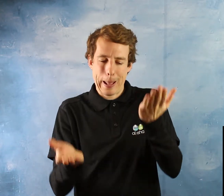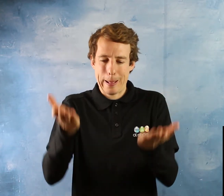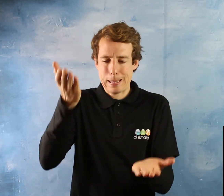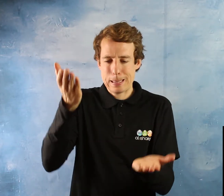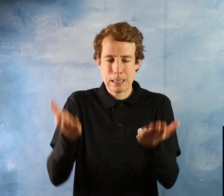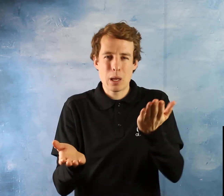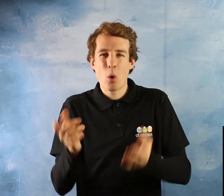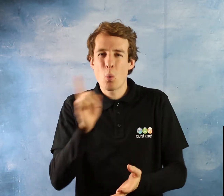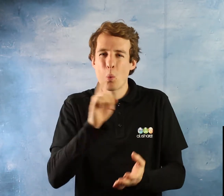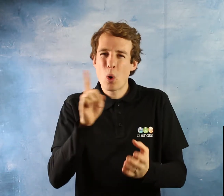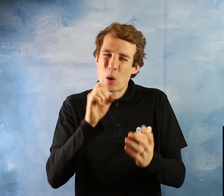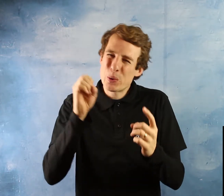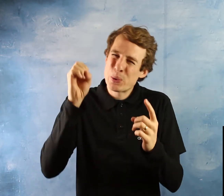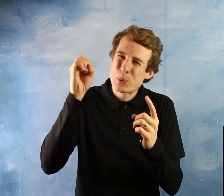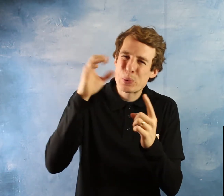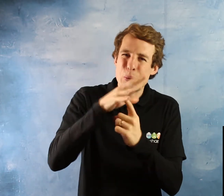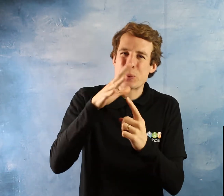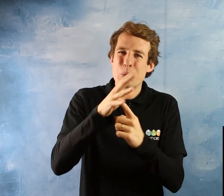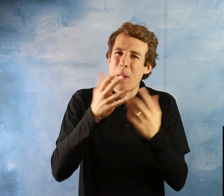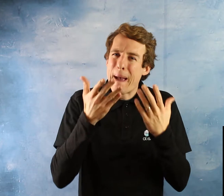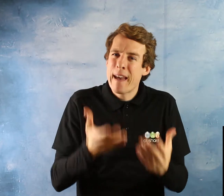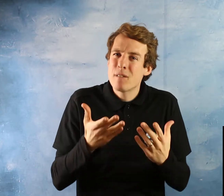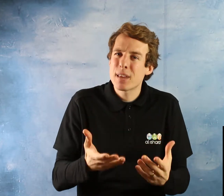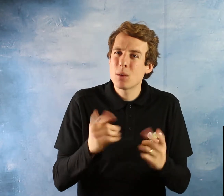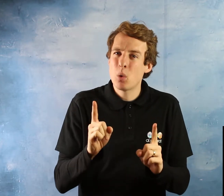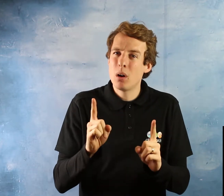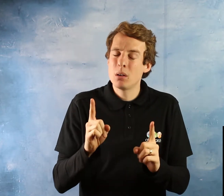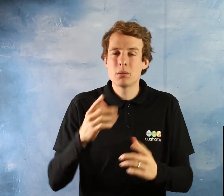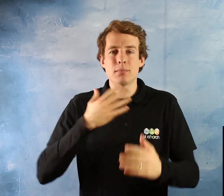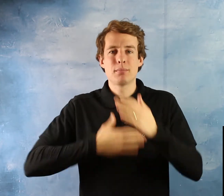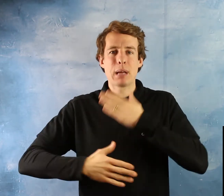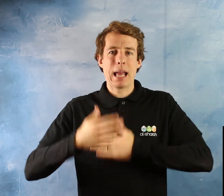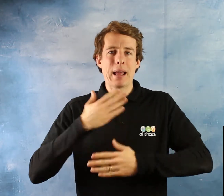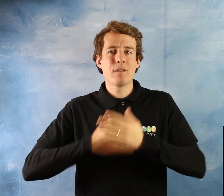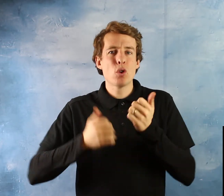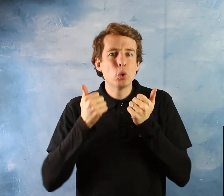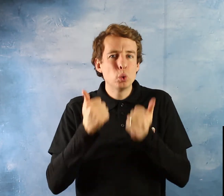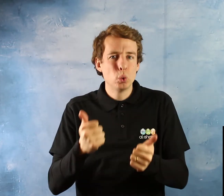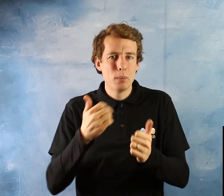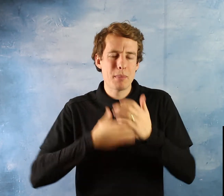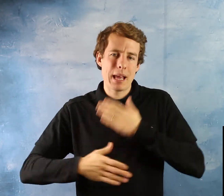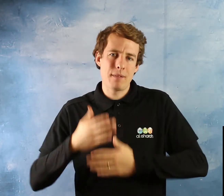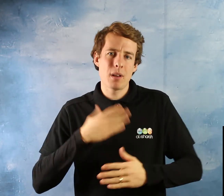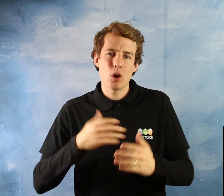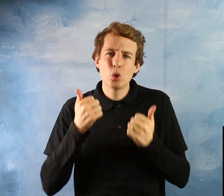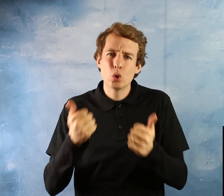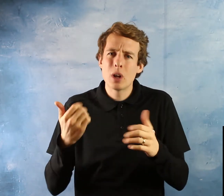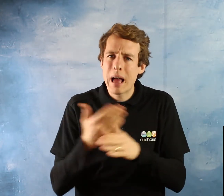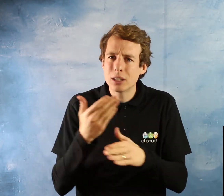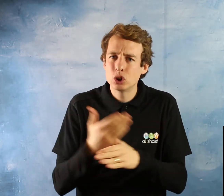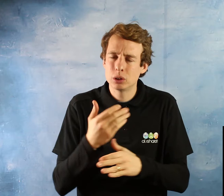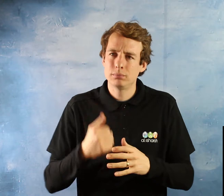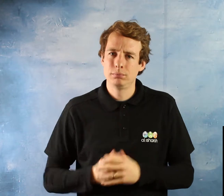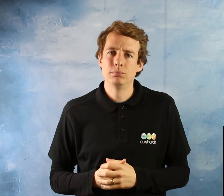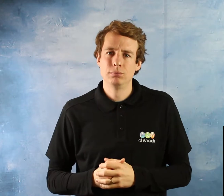than good manners, good conduct. Another hadith, Prophet sallallahu alayhi wa sallam was asked, and أَكْثَرِ